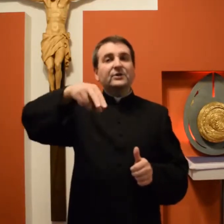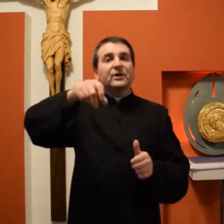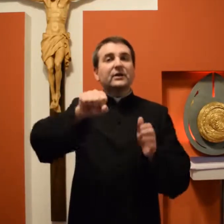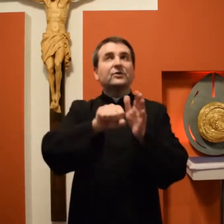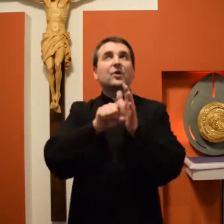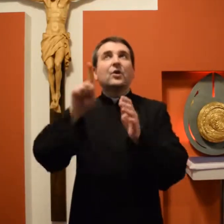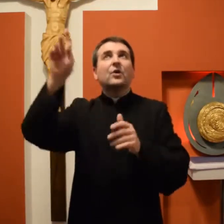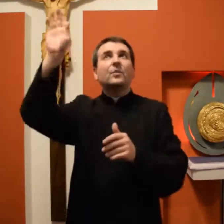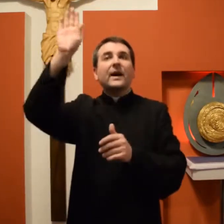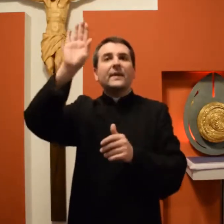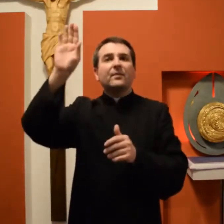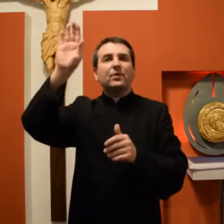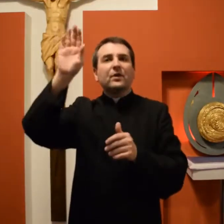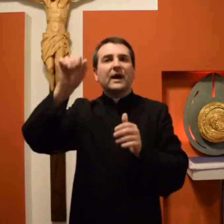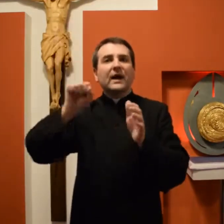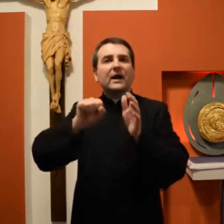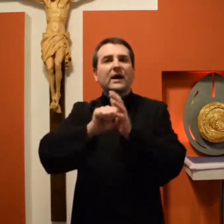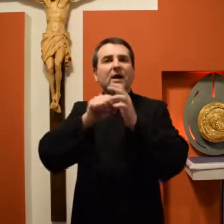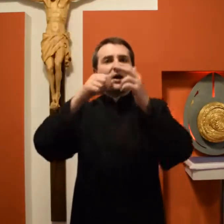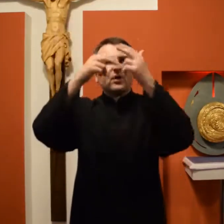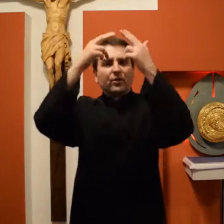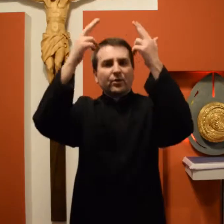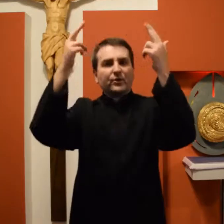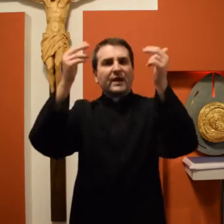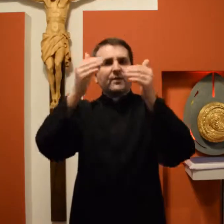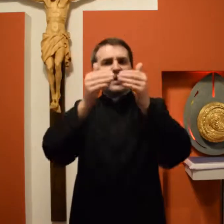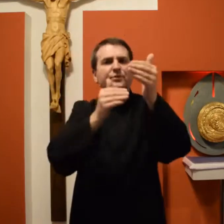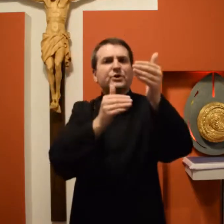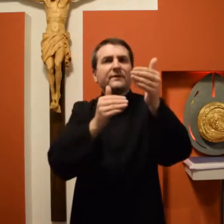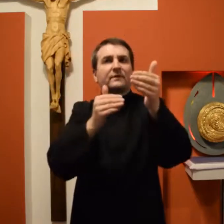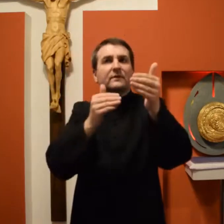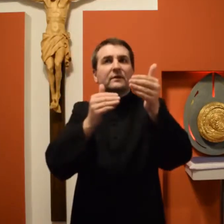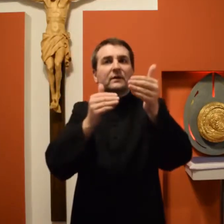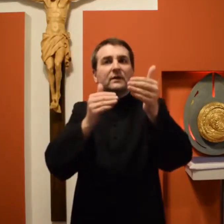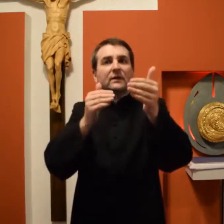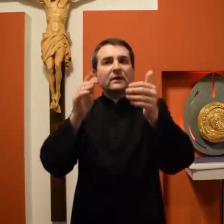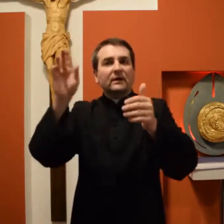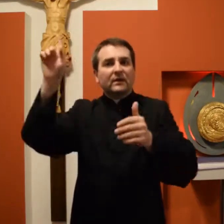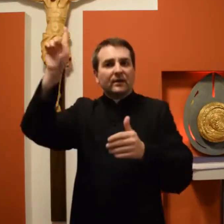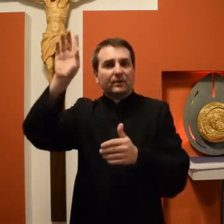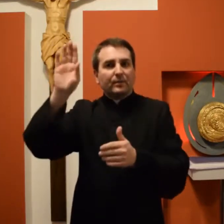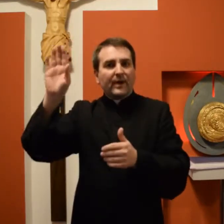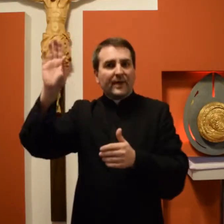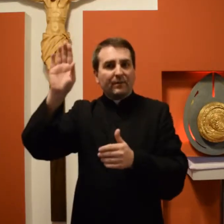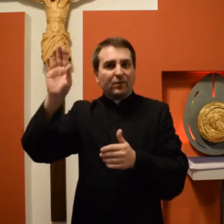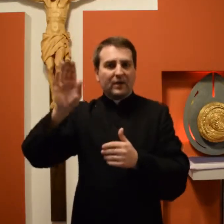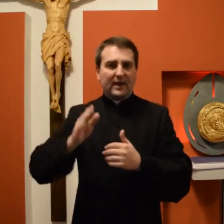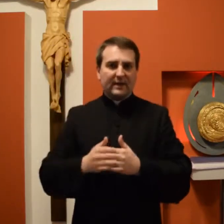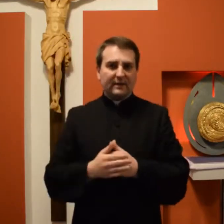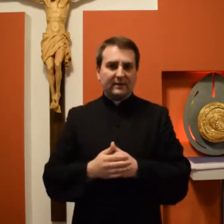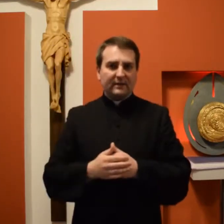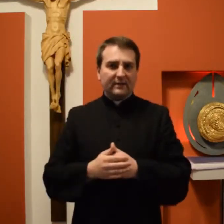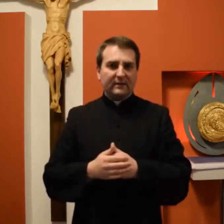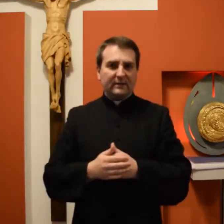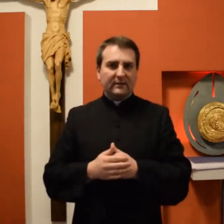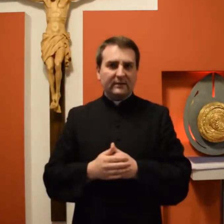idzie do Pana Boga, do nieba, przed Pana